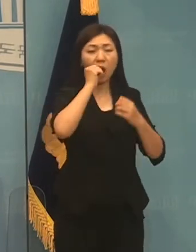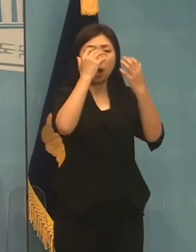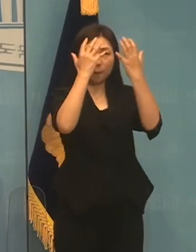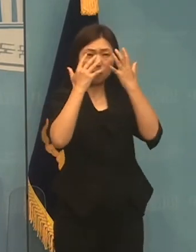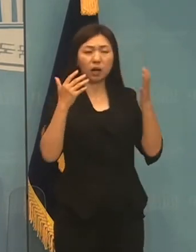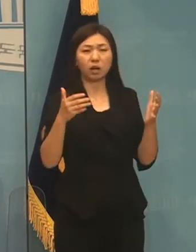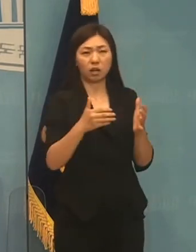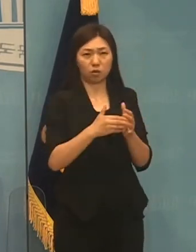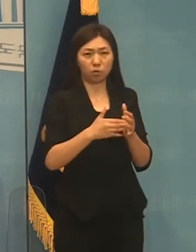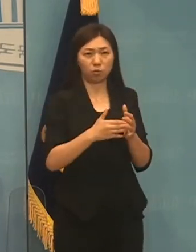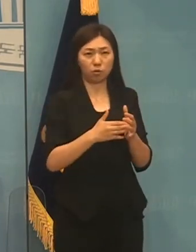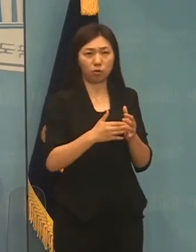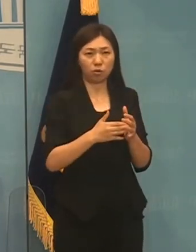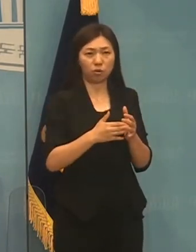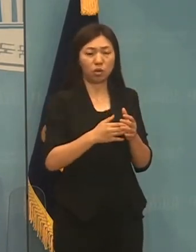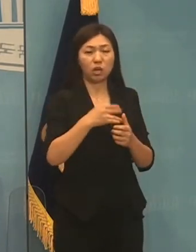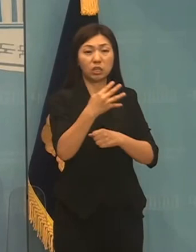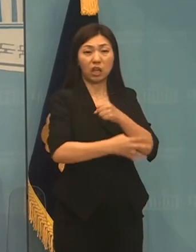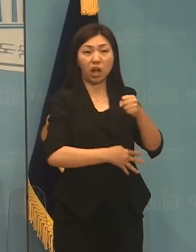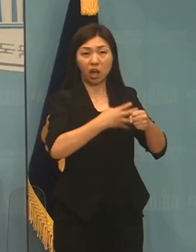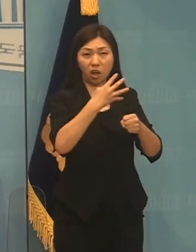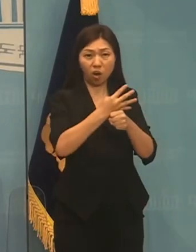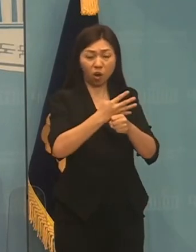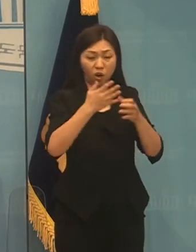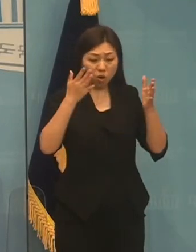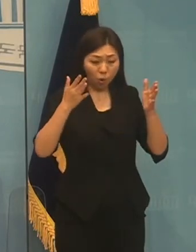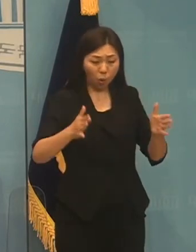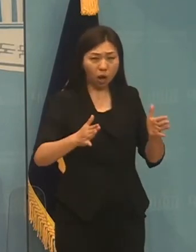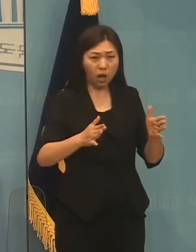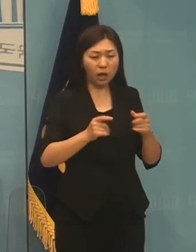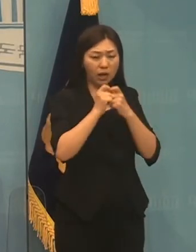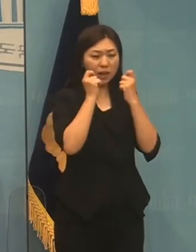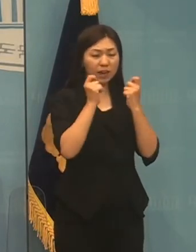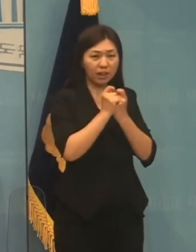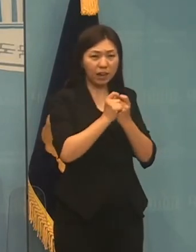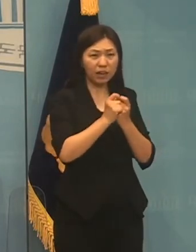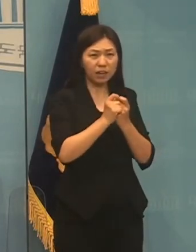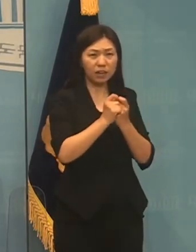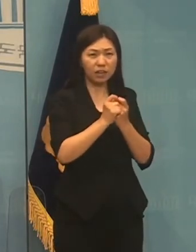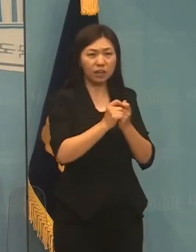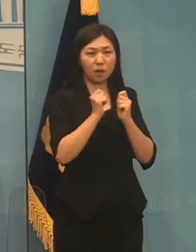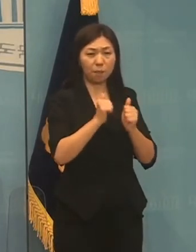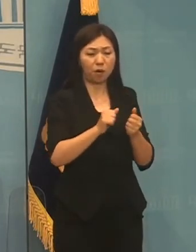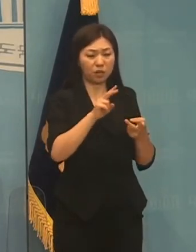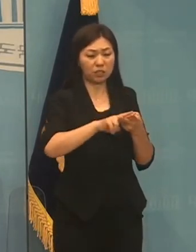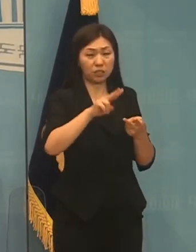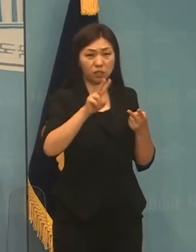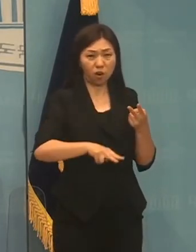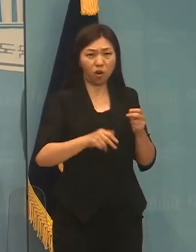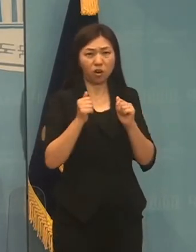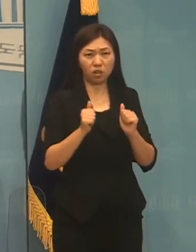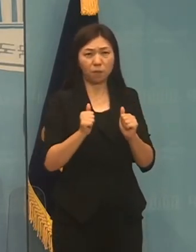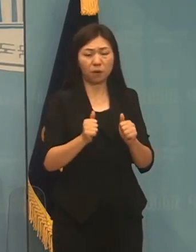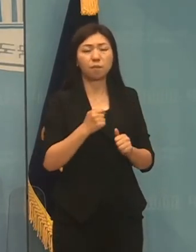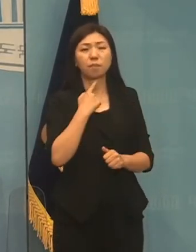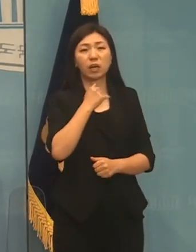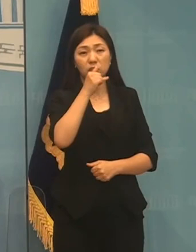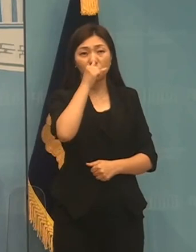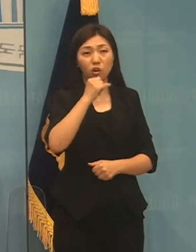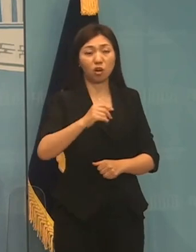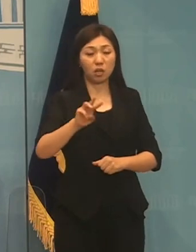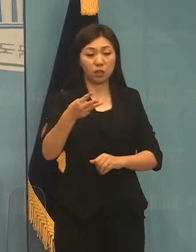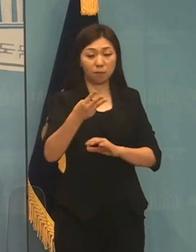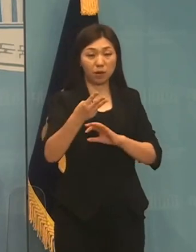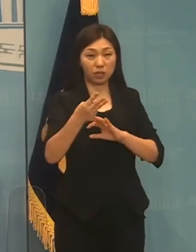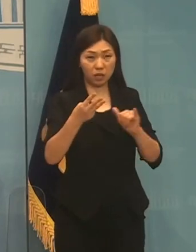3년 동안 인행사재판을 받은 일도 생각납니다. 당시 300명의 국회의원들이 근무하는 국회의원에